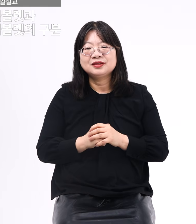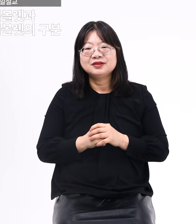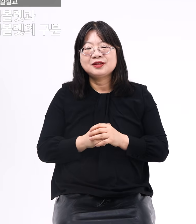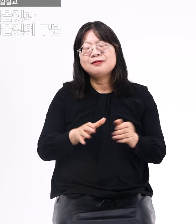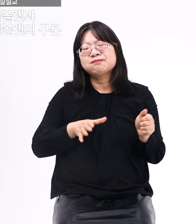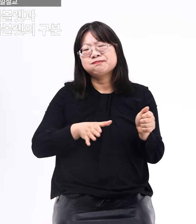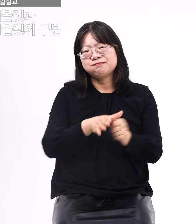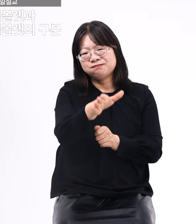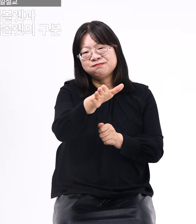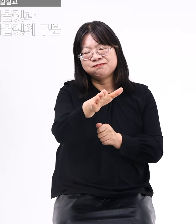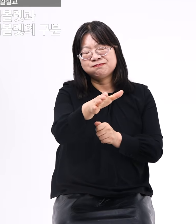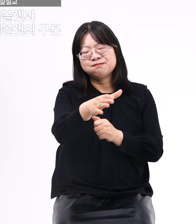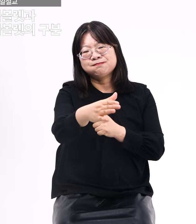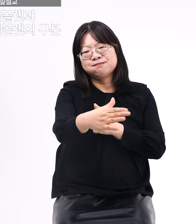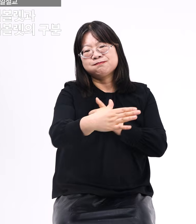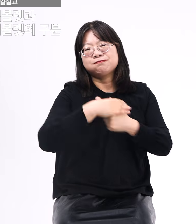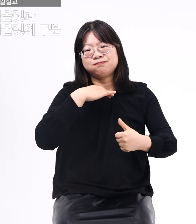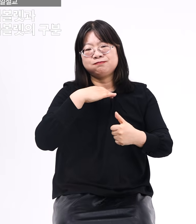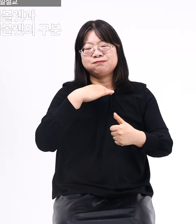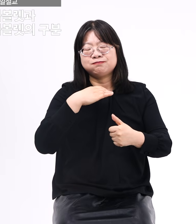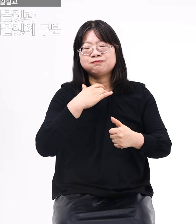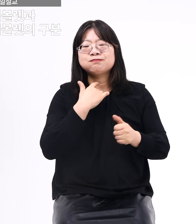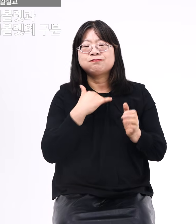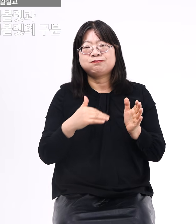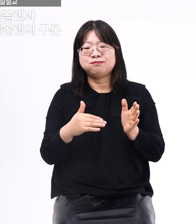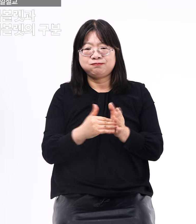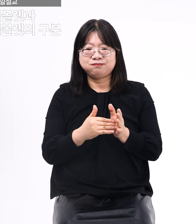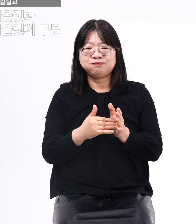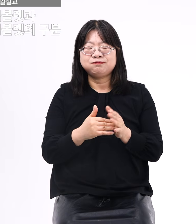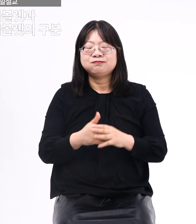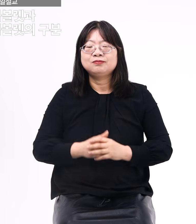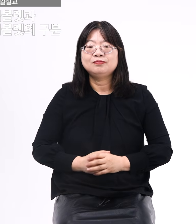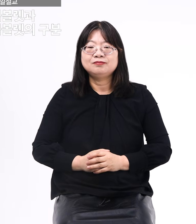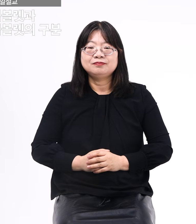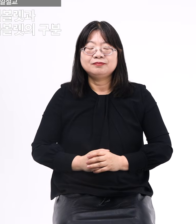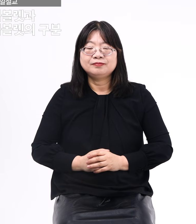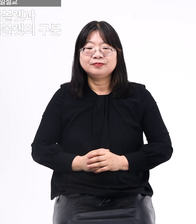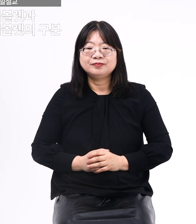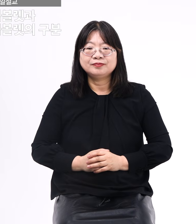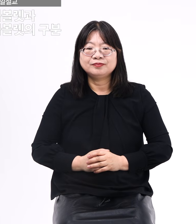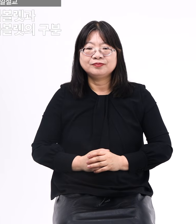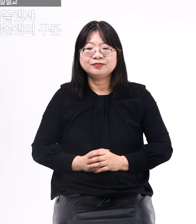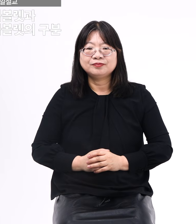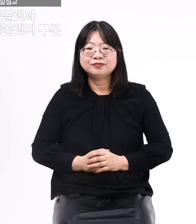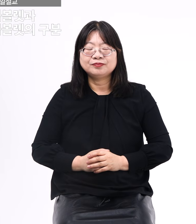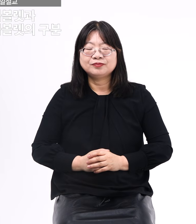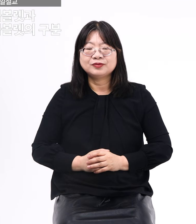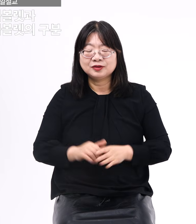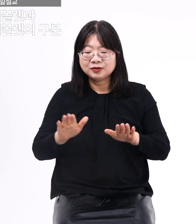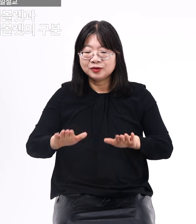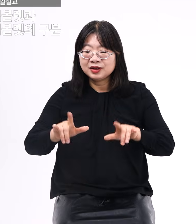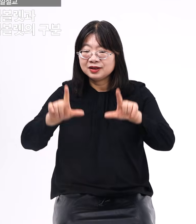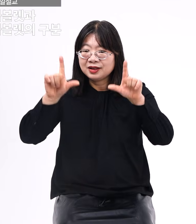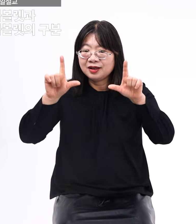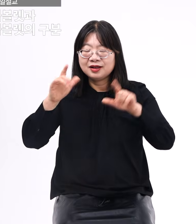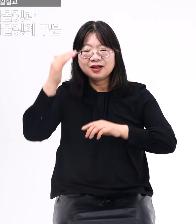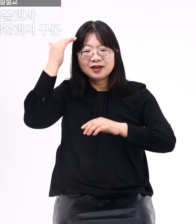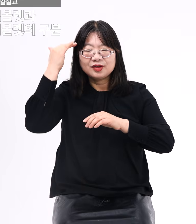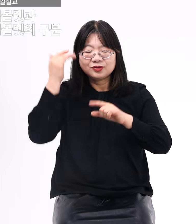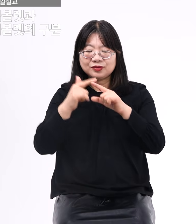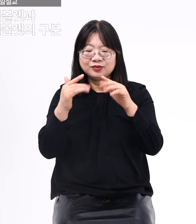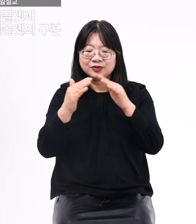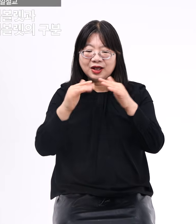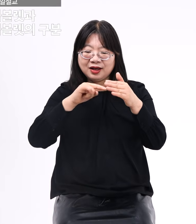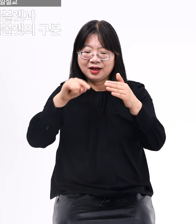사륙국을 벌려요. 서로 공격하고 죽이는 일들이 벌어집니다. 이것은 오늘날에도 한국 교회